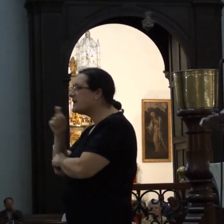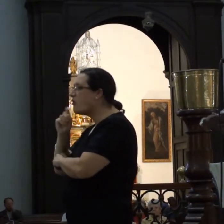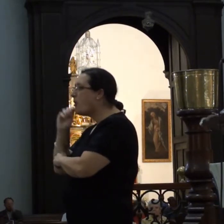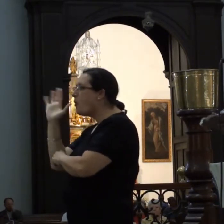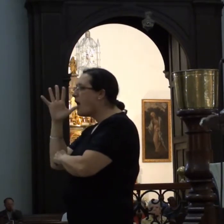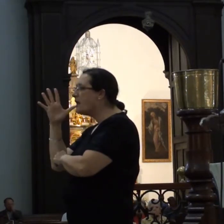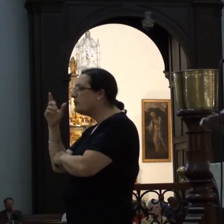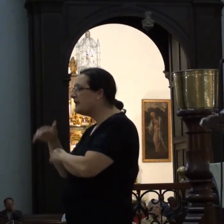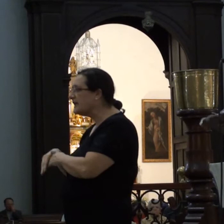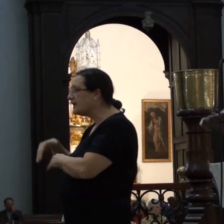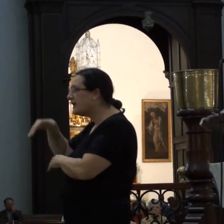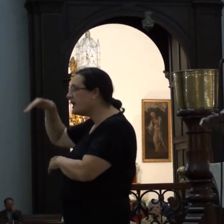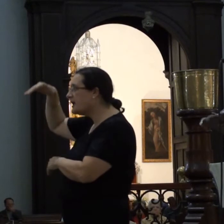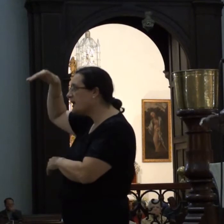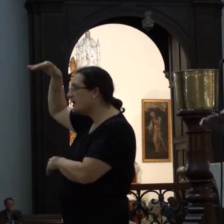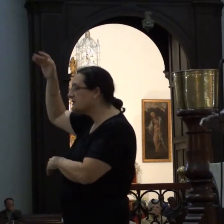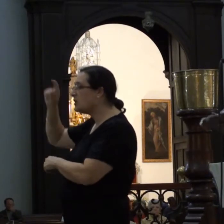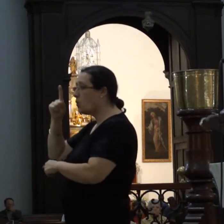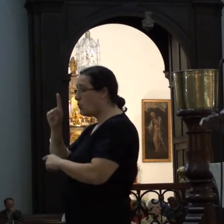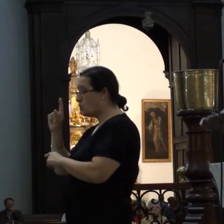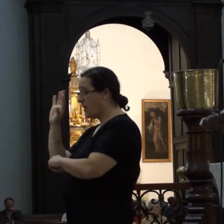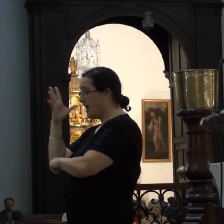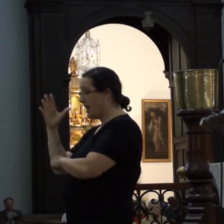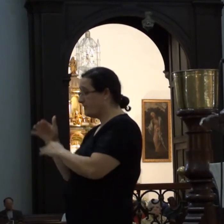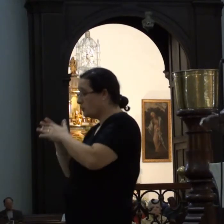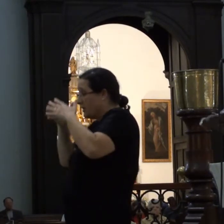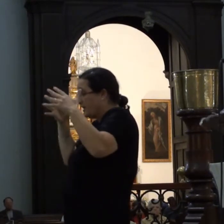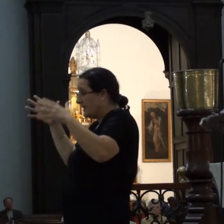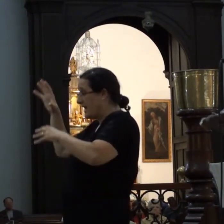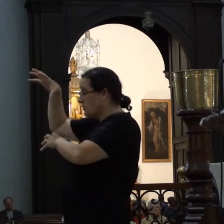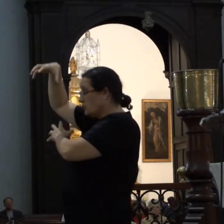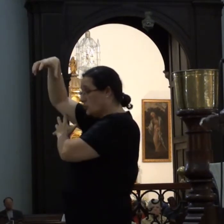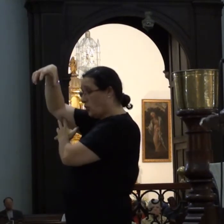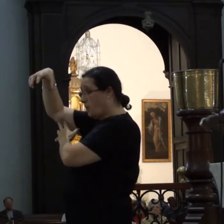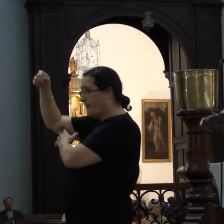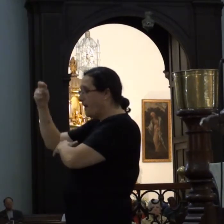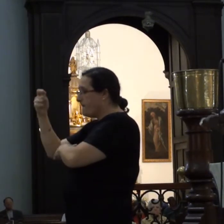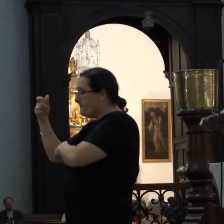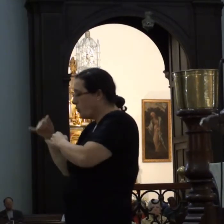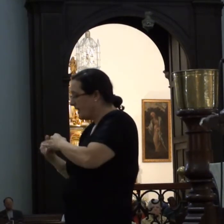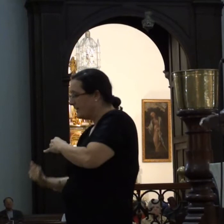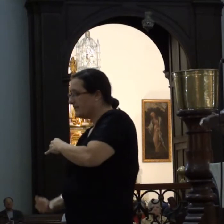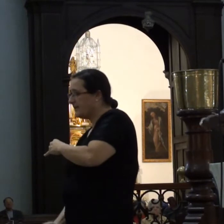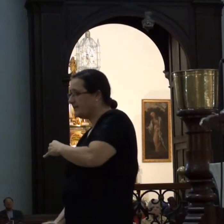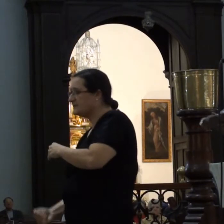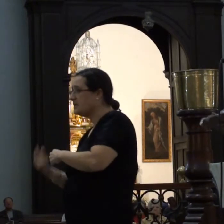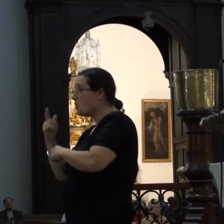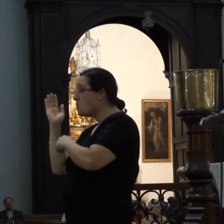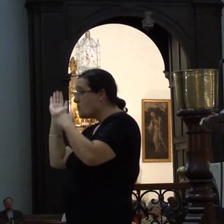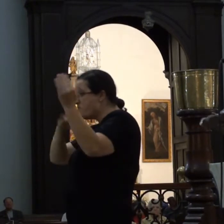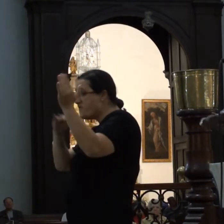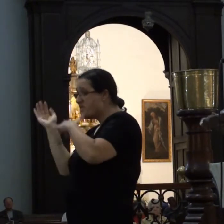Recuerda que un árbol de Gran copa y pocas raíces es derribado por la primera raza de